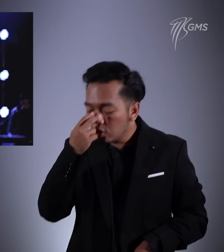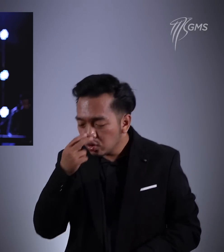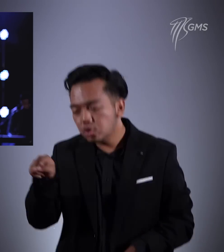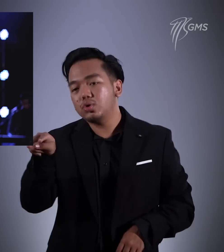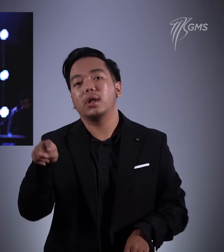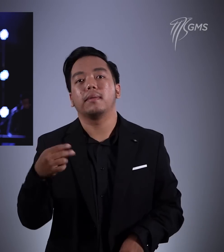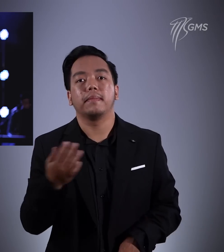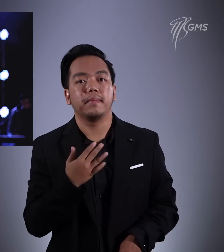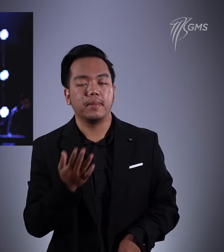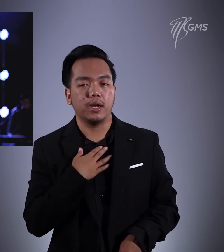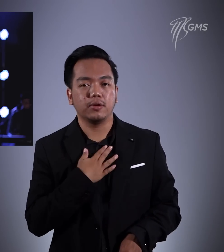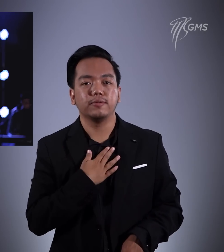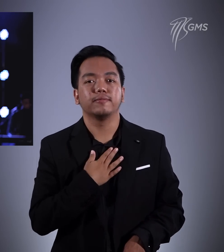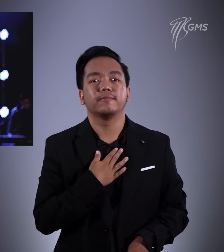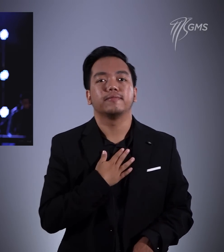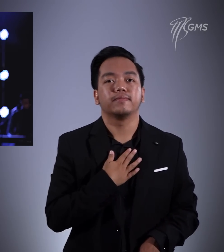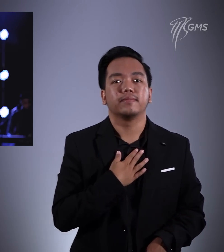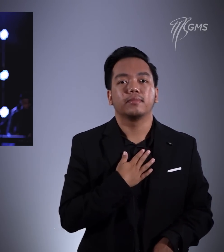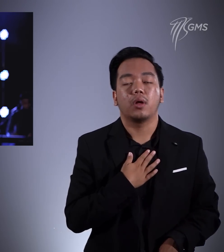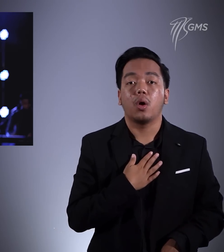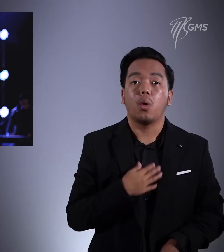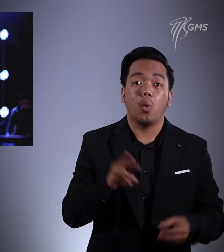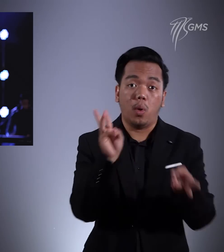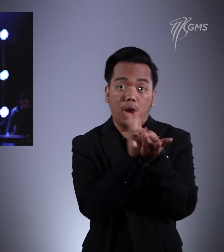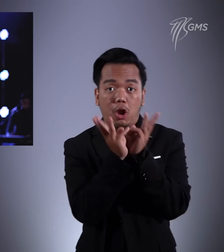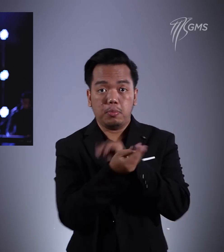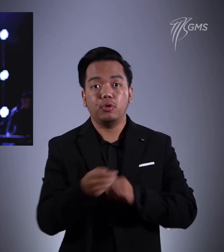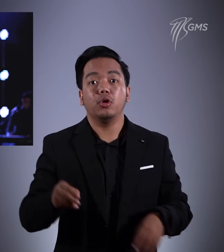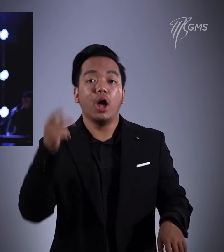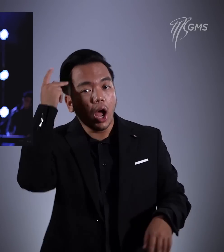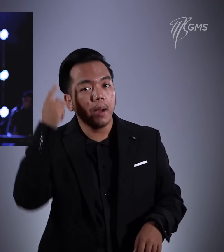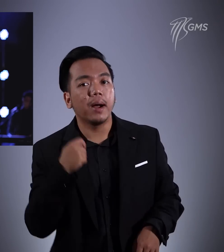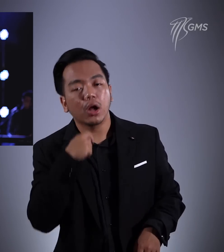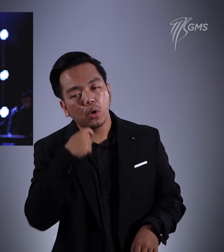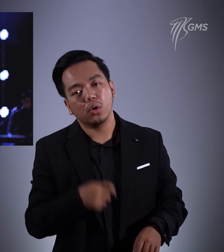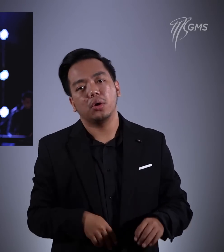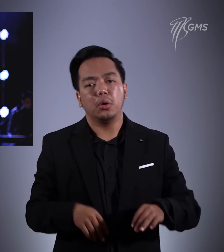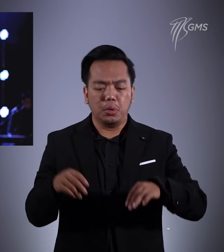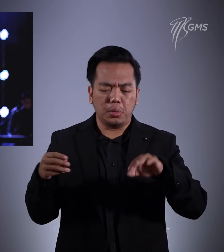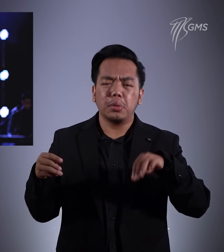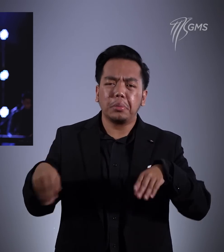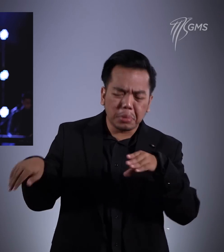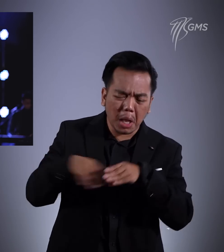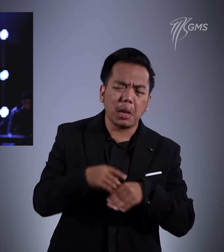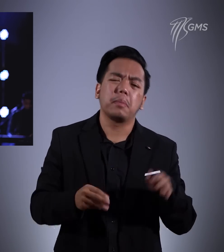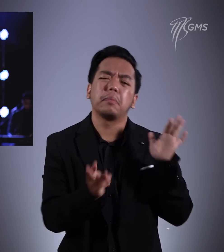padaku. Padahal dia dalam pembuangan. Dan itu sudah fix dari Tuhan, gak bisa ditawar-menawar, no negosiasi. Tuhan sudah